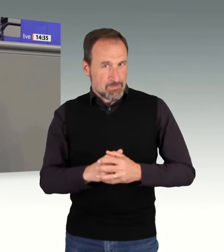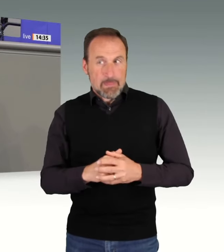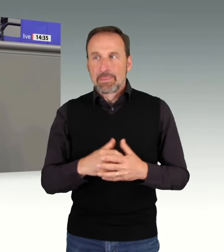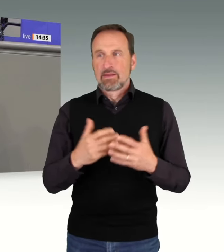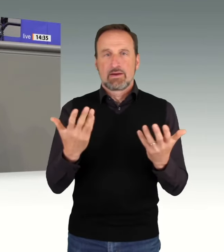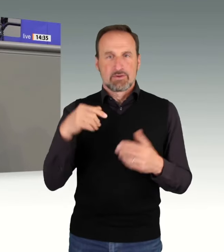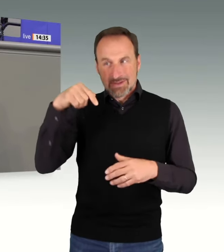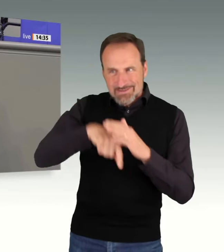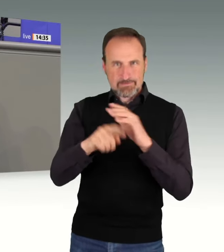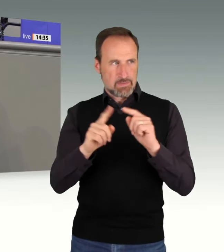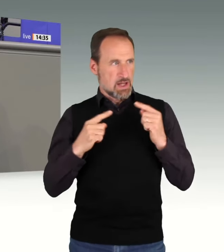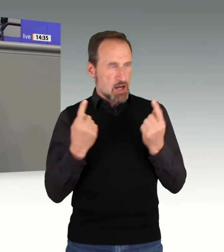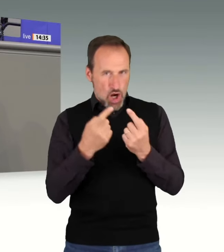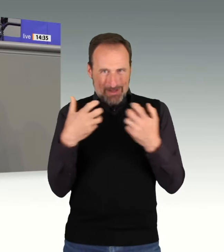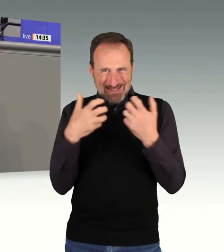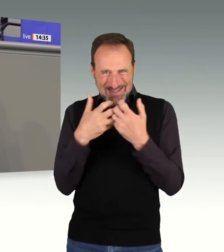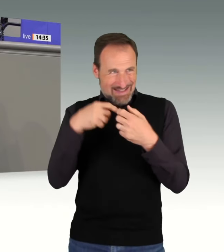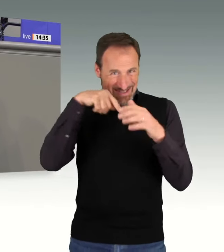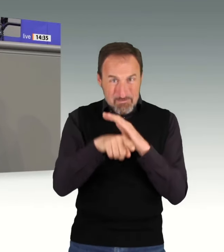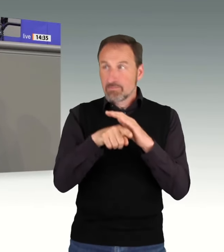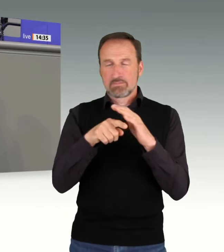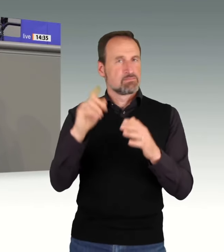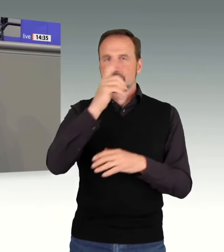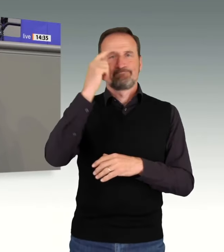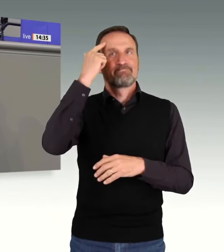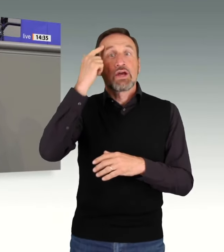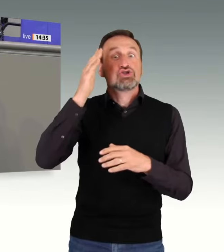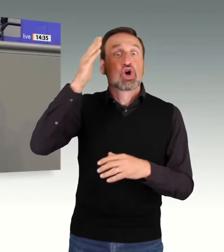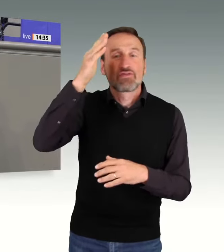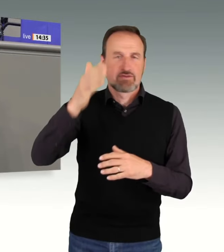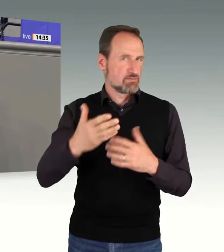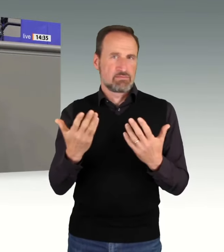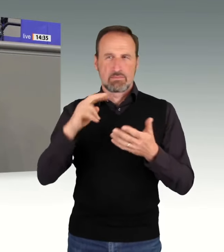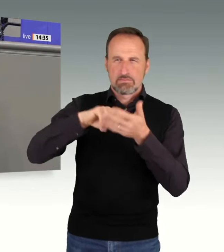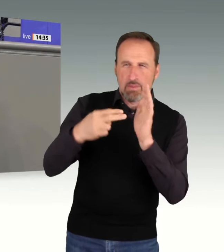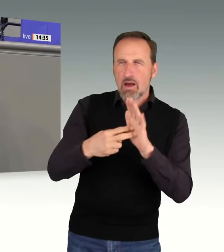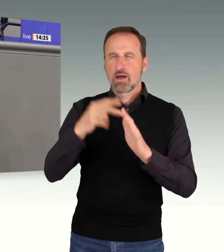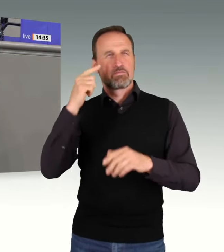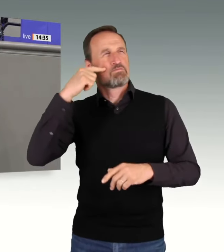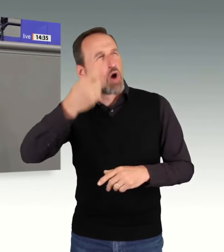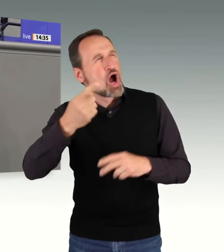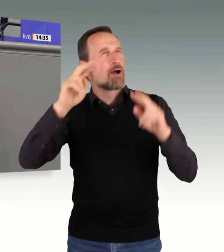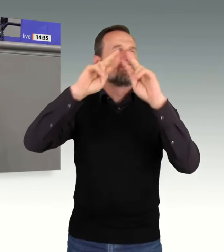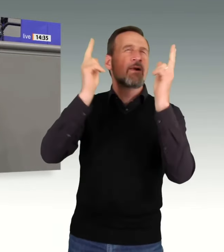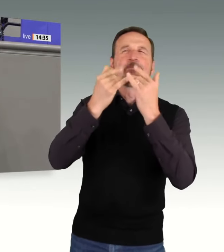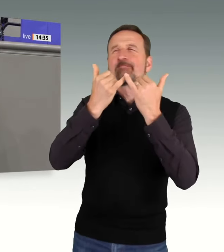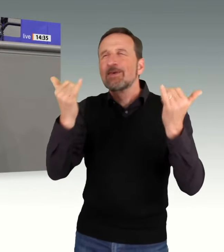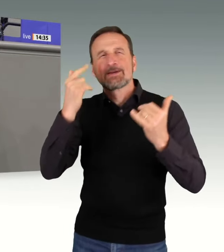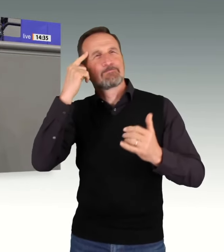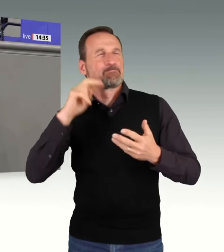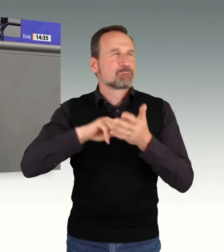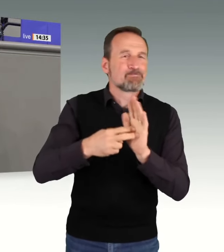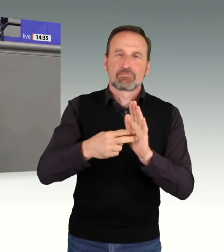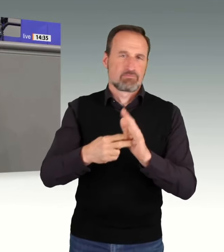keine Zukunftspläne, denkt nicht weiter darüber nach, wie die Welt von morgen aussehen wird. Diese Worte stammen vom